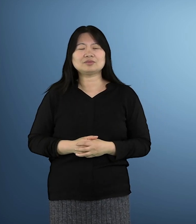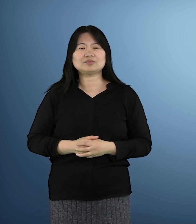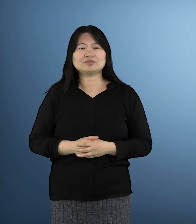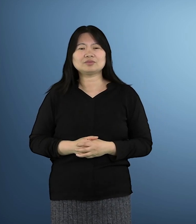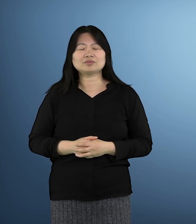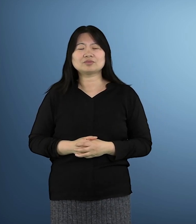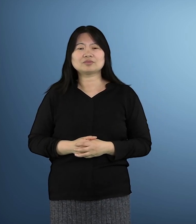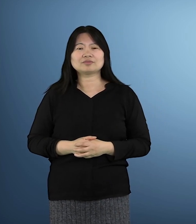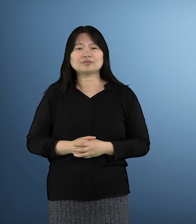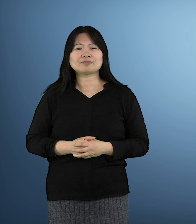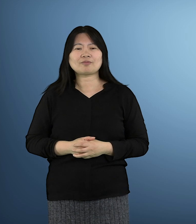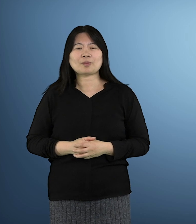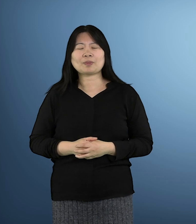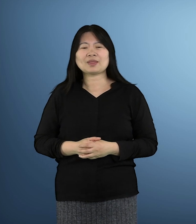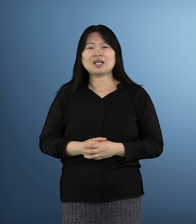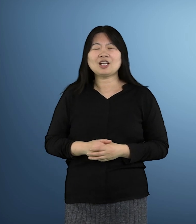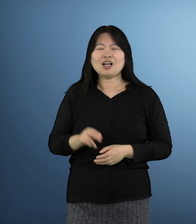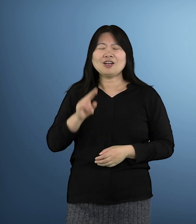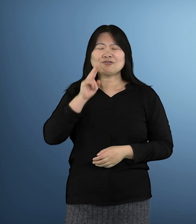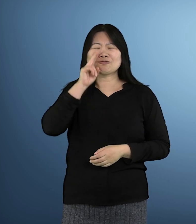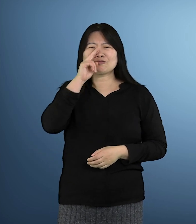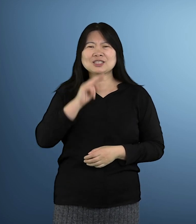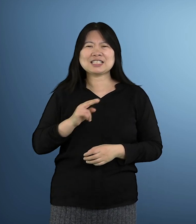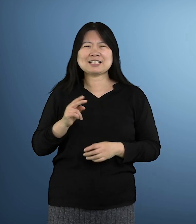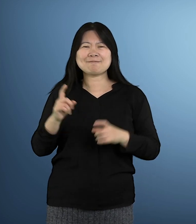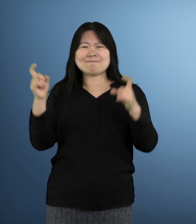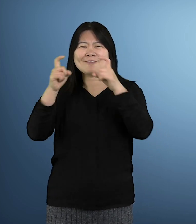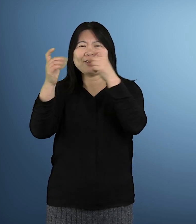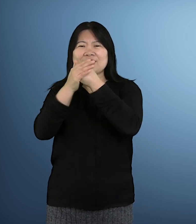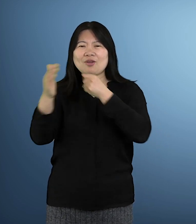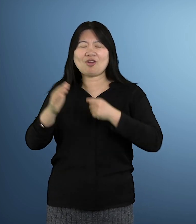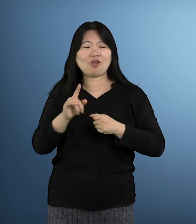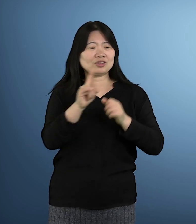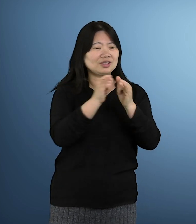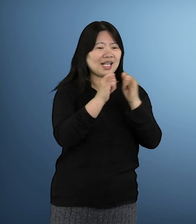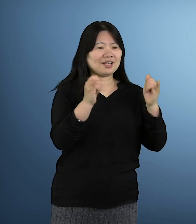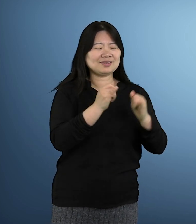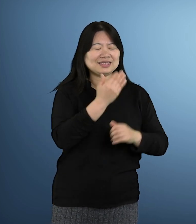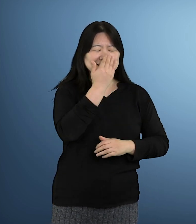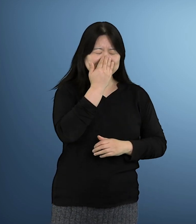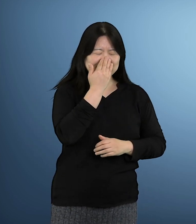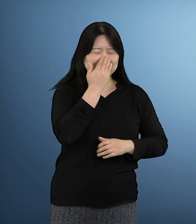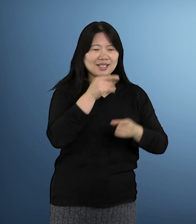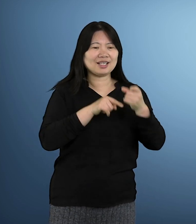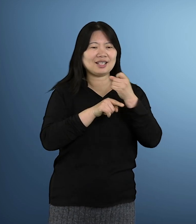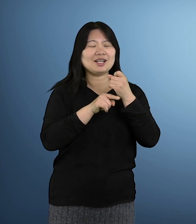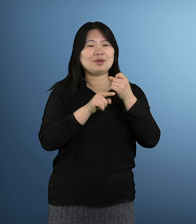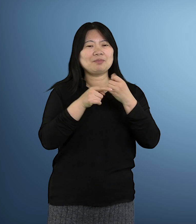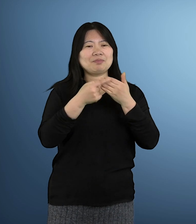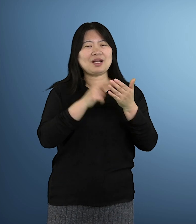어떤 이들은 투기와 분쟁으로, 어떤 일은 착한 뜻으로 그리스도를